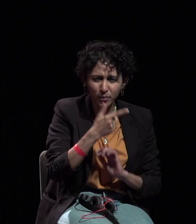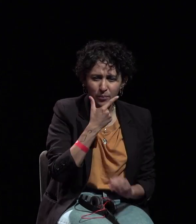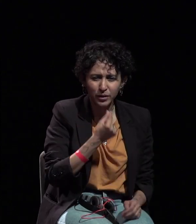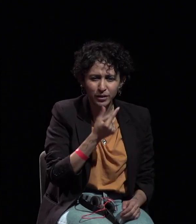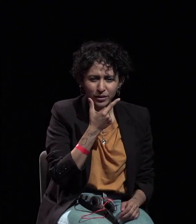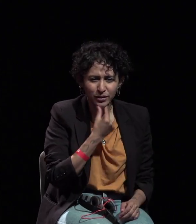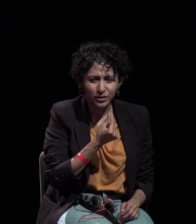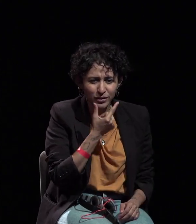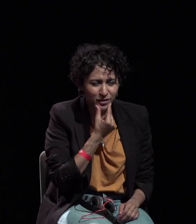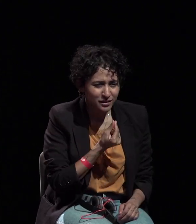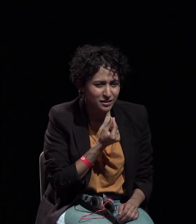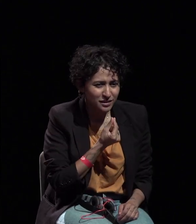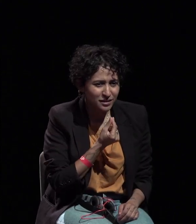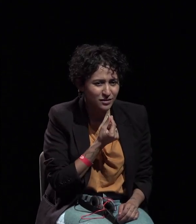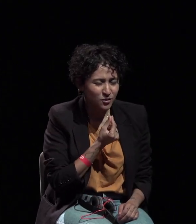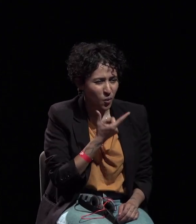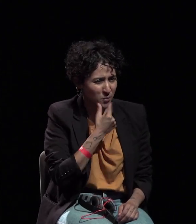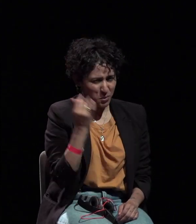um gato, mas o que